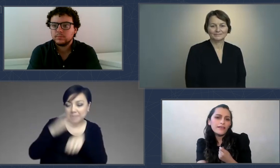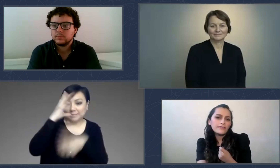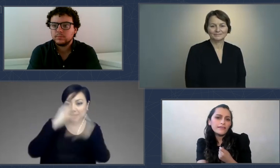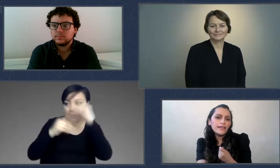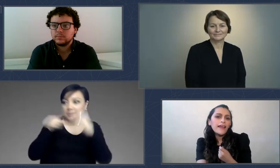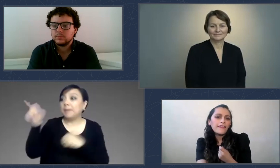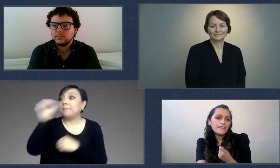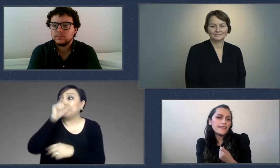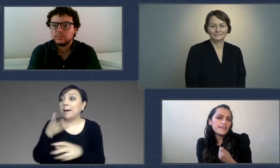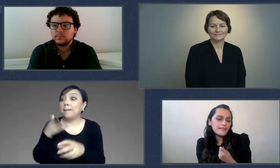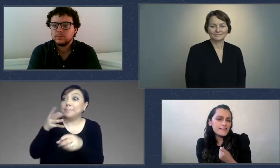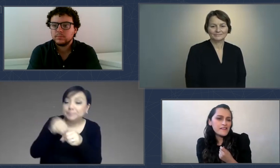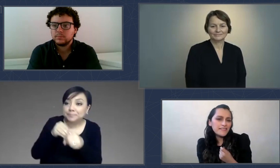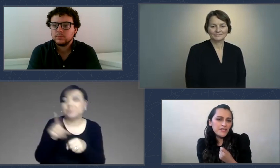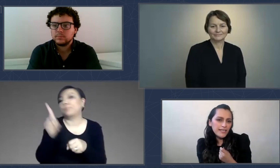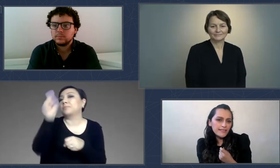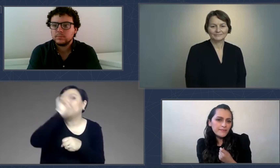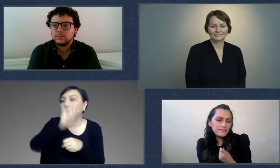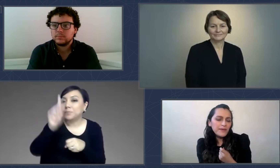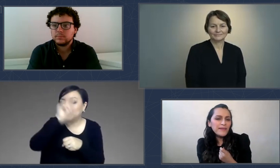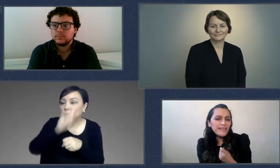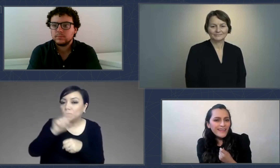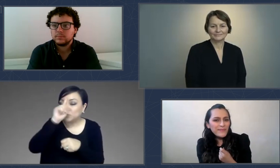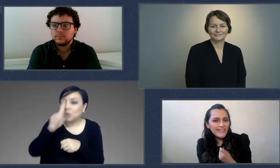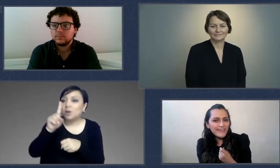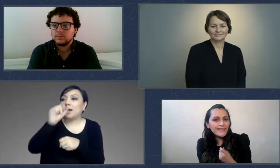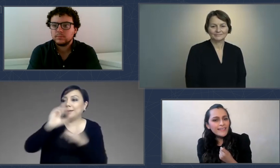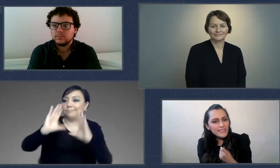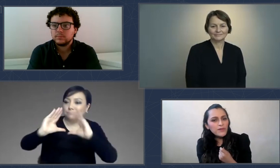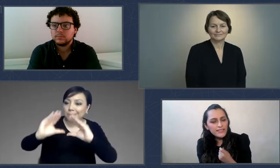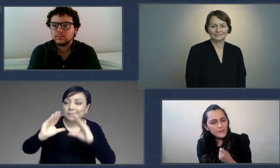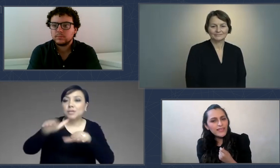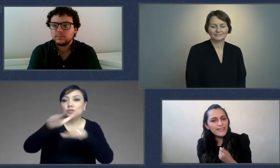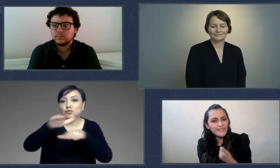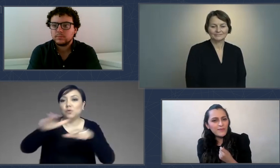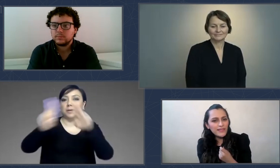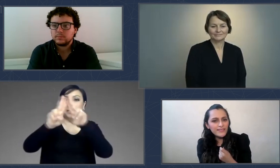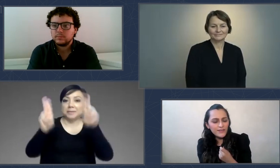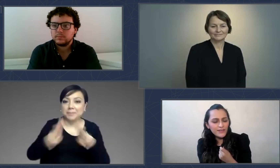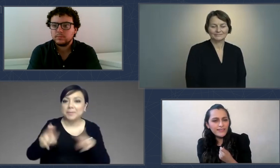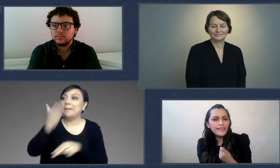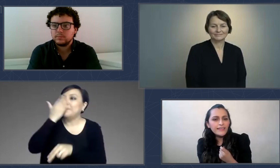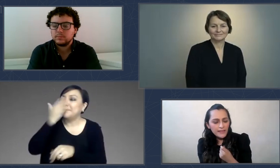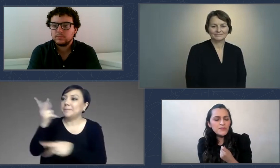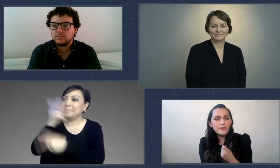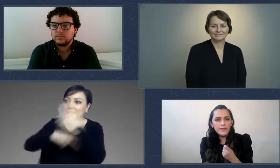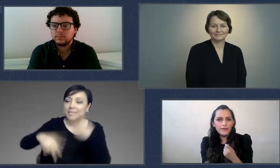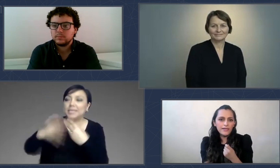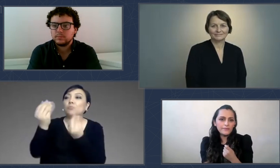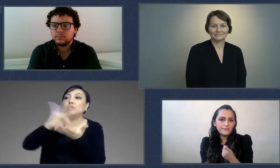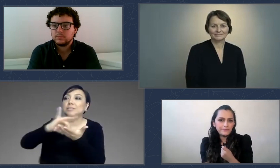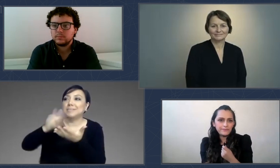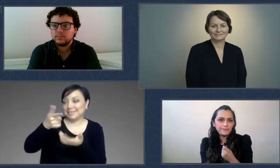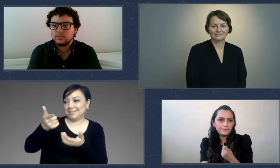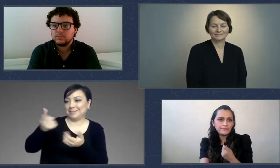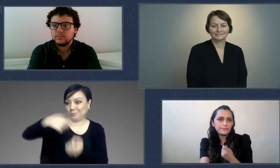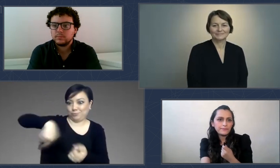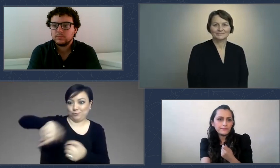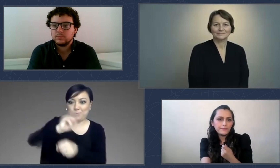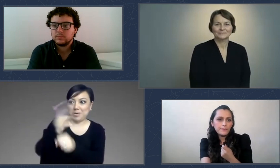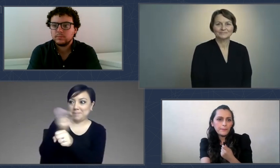entrenadora de señas internacionales. Bienvenida, Maya, y gracias por aceptar esta invitación. Te damos la palabra.